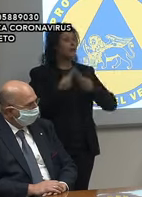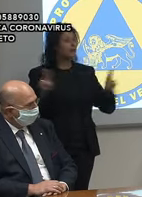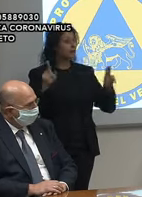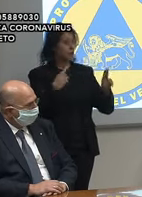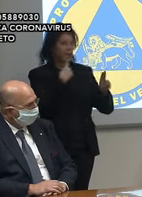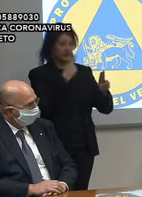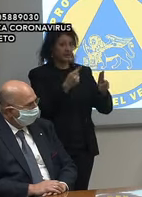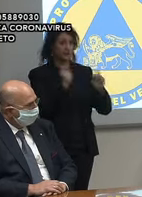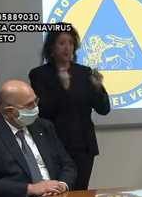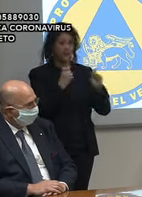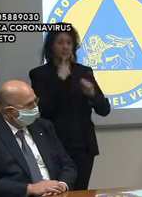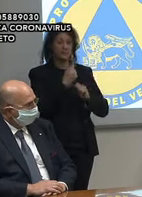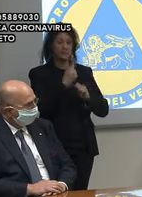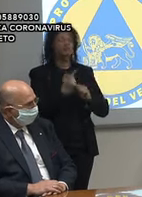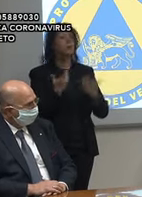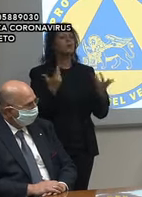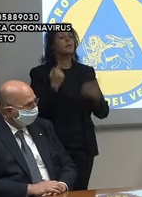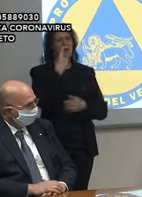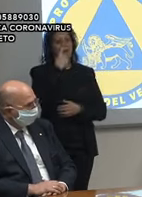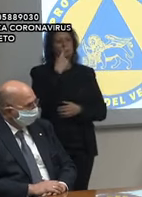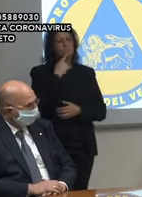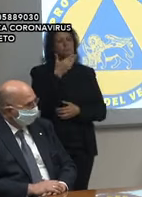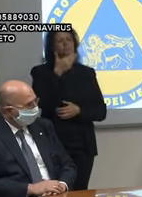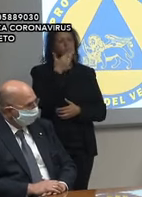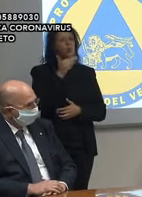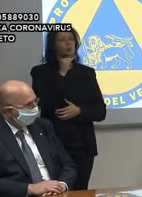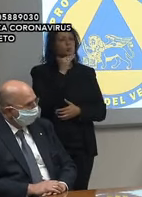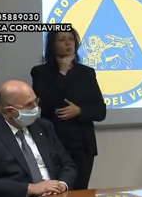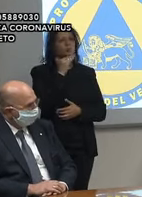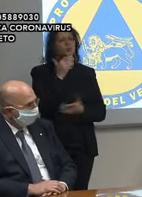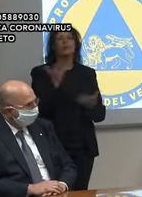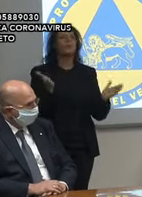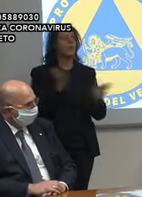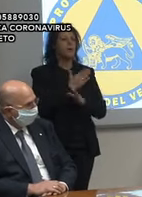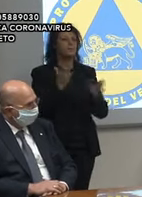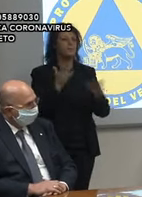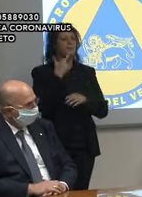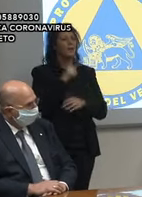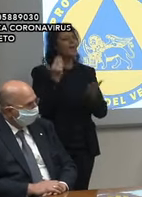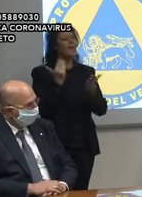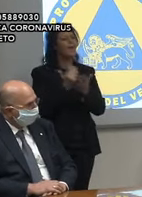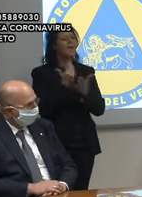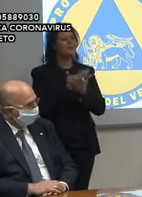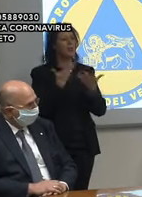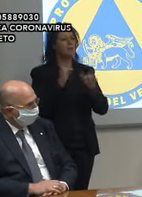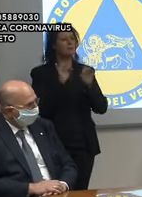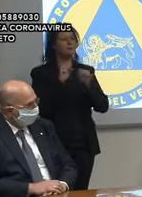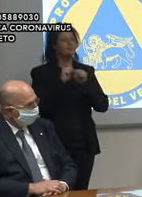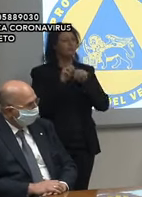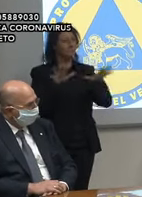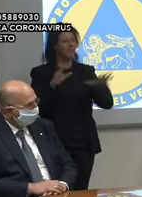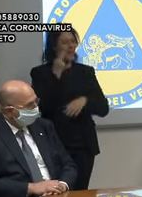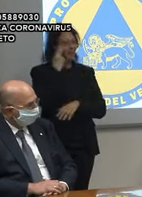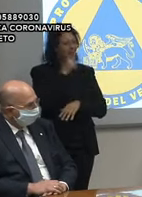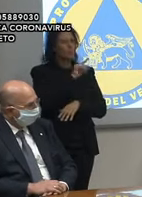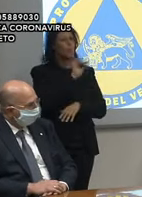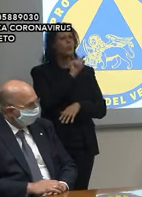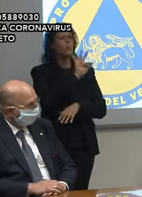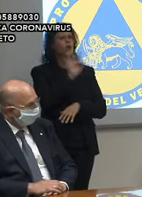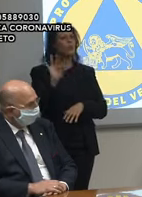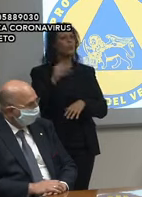è sufficiente ed è utile per la non diffusione del contagio. Ormai vedete che molti se le fanno anche in casa, in